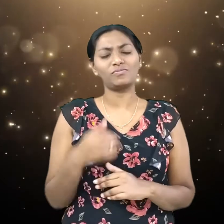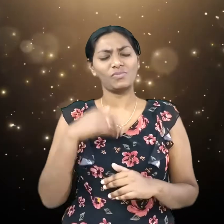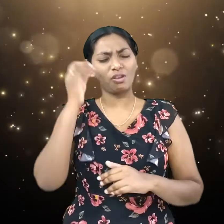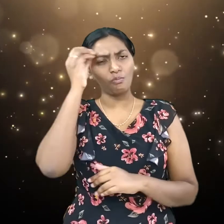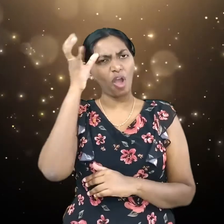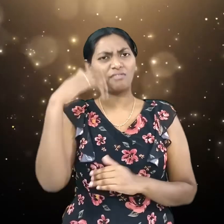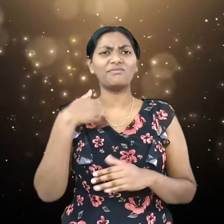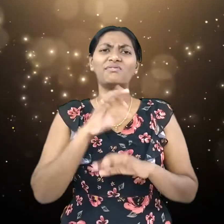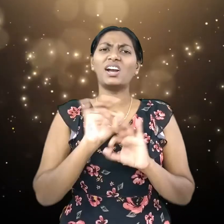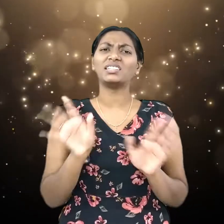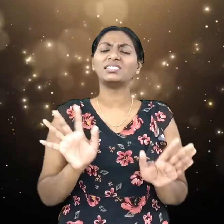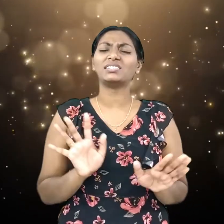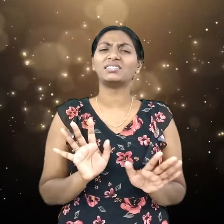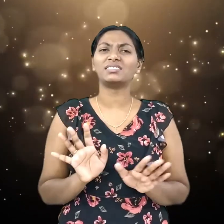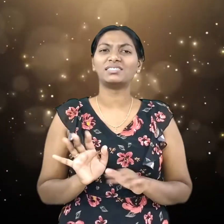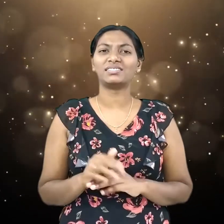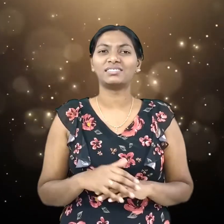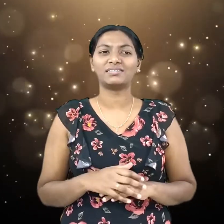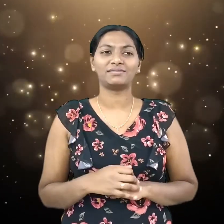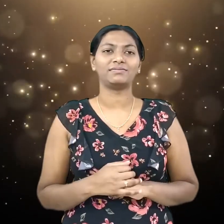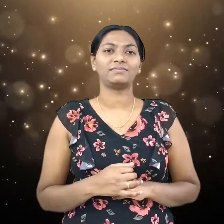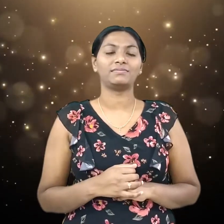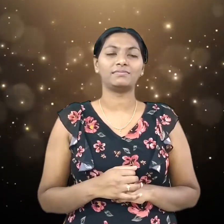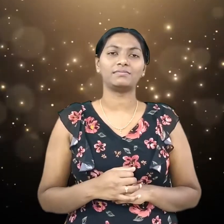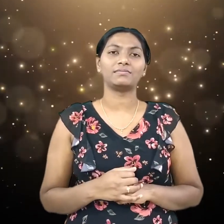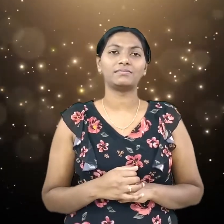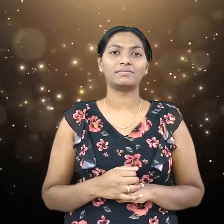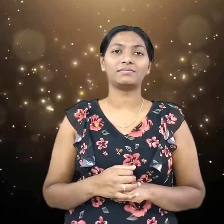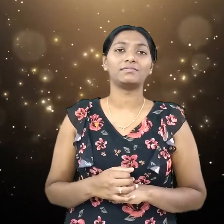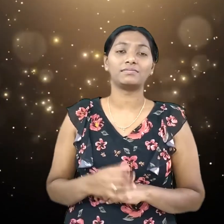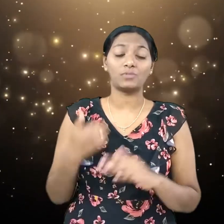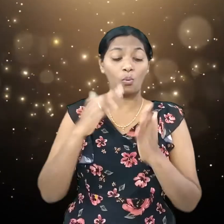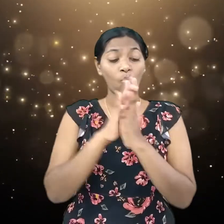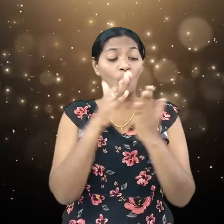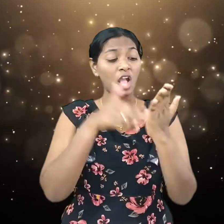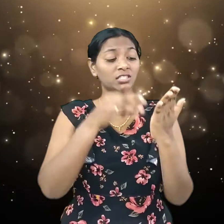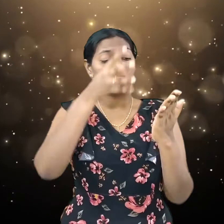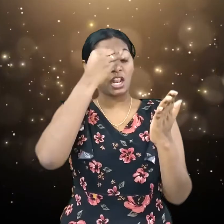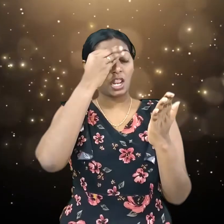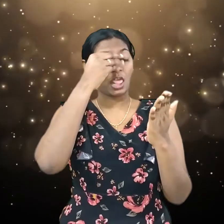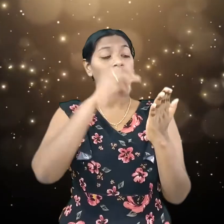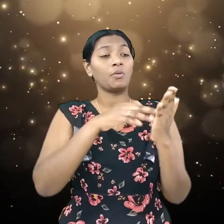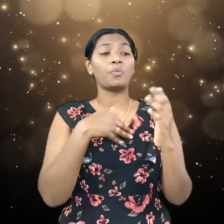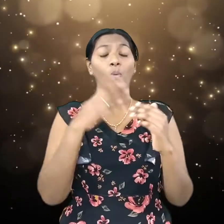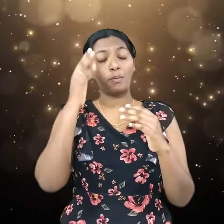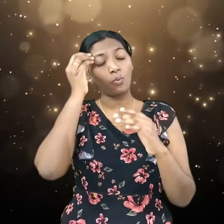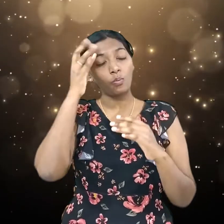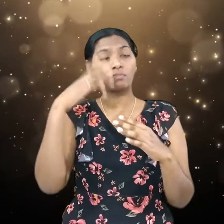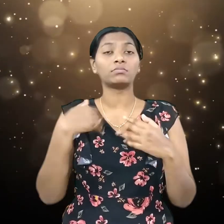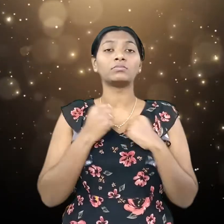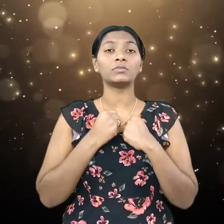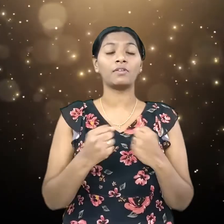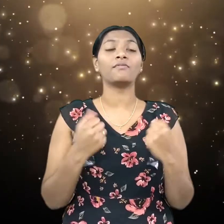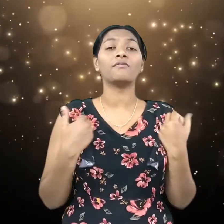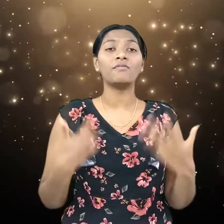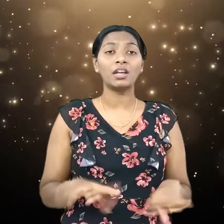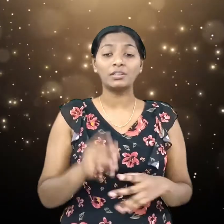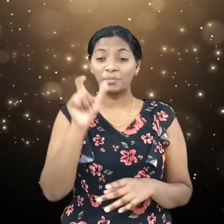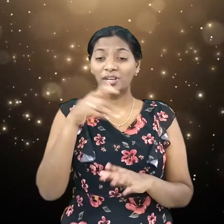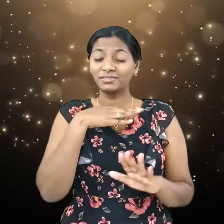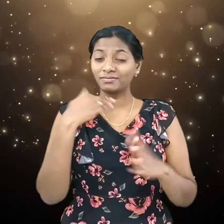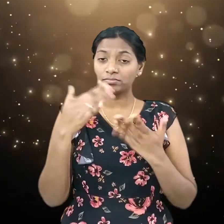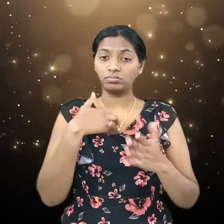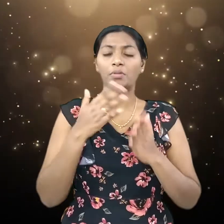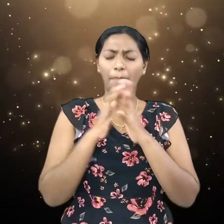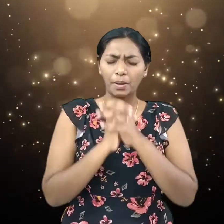हम वचन को लगा के मैच्योर हो गए। प्रेज द लॉर्ड, हमने मरु को जिंदा करना सीख लिया। हालेलुया। अंधों की आंखें खोलना सीख लिया। प्रेज